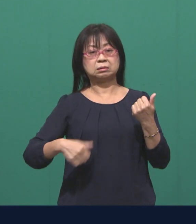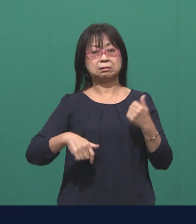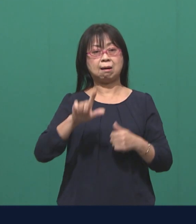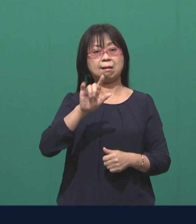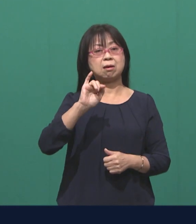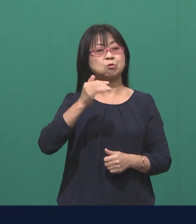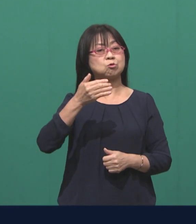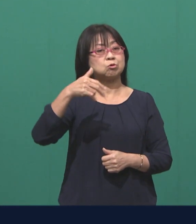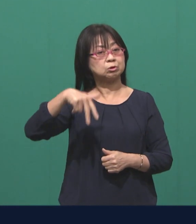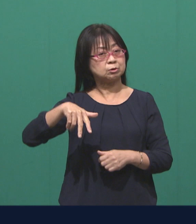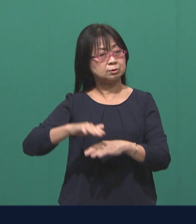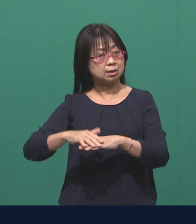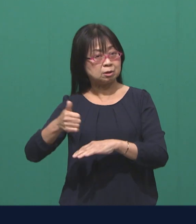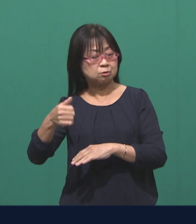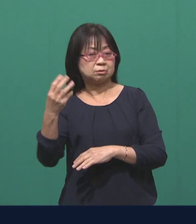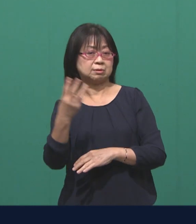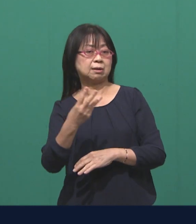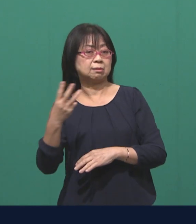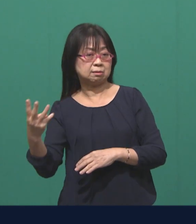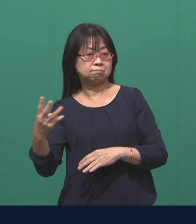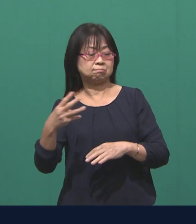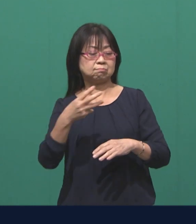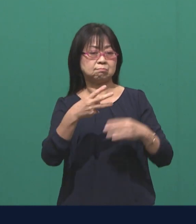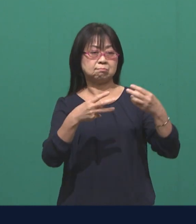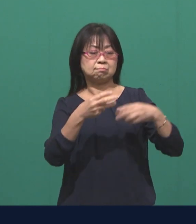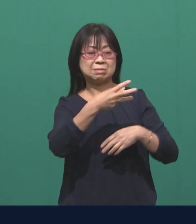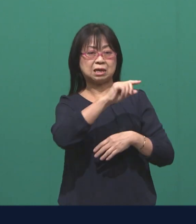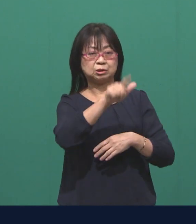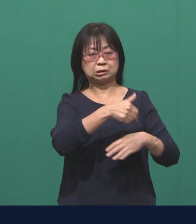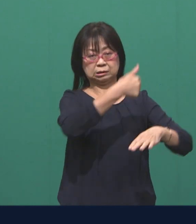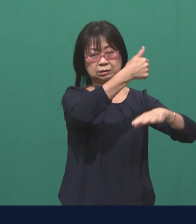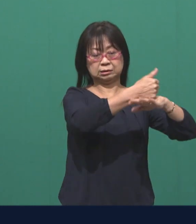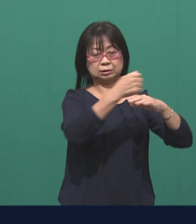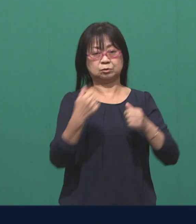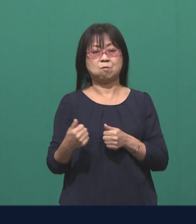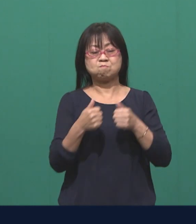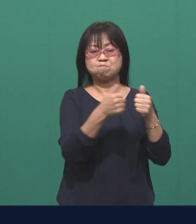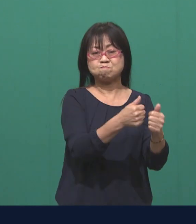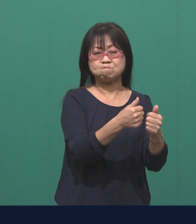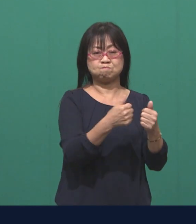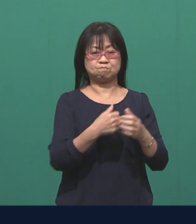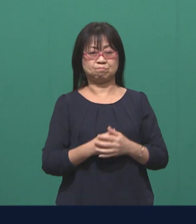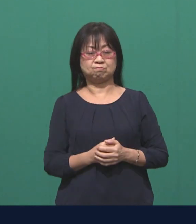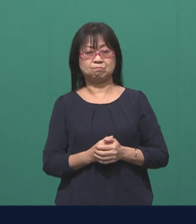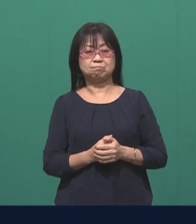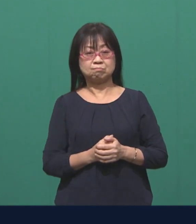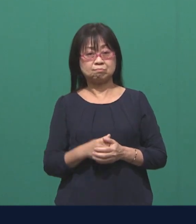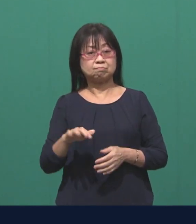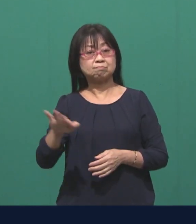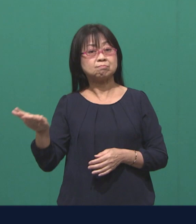今月10日、滋賀レイクスの選手3人が三日月知事を訪れました。